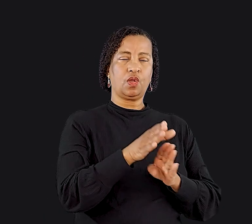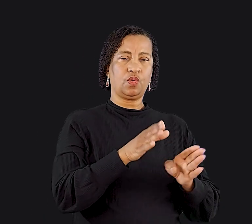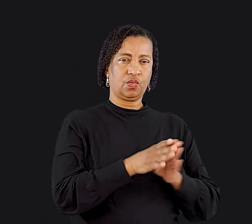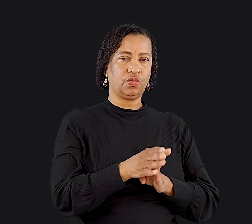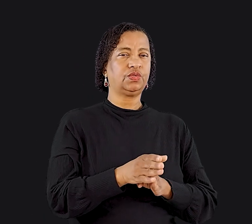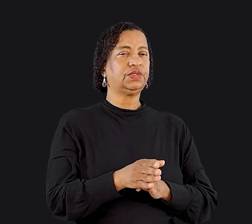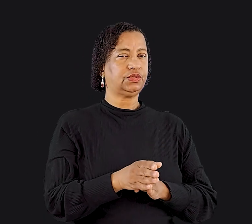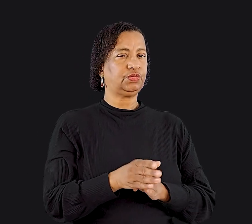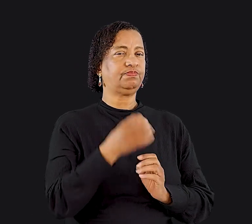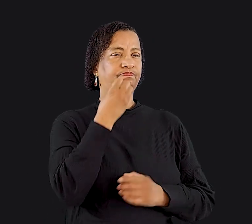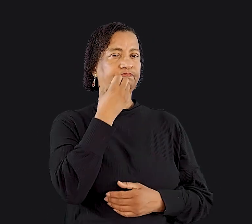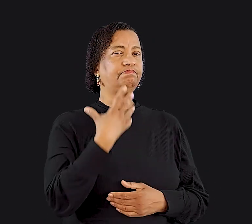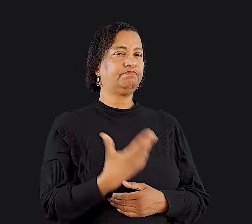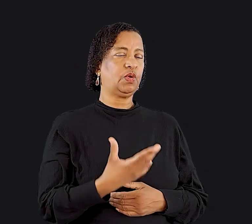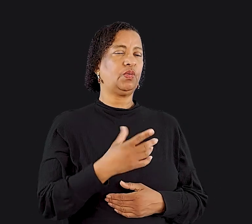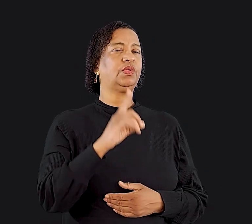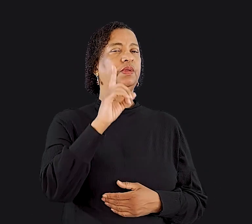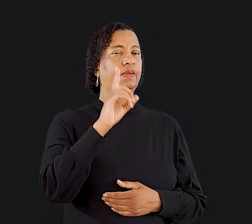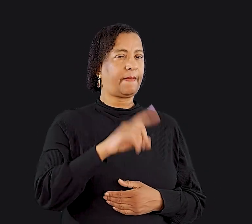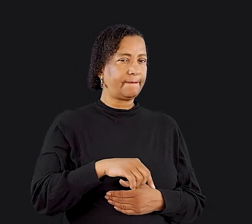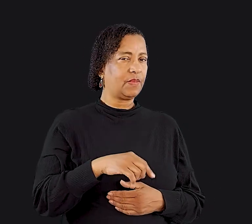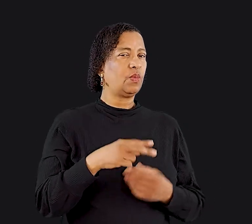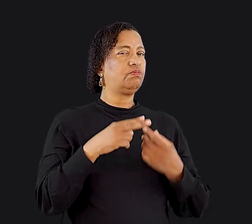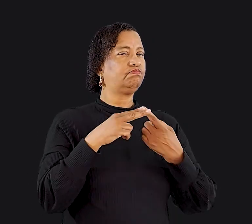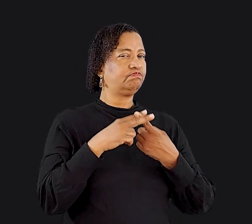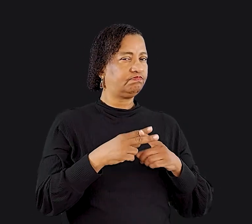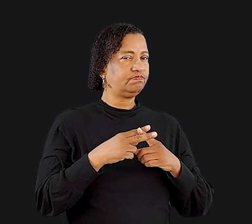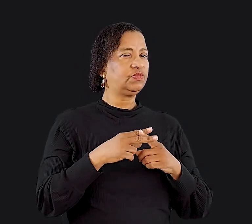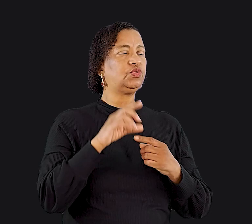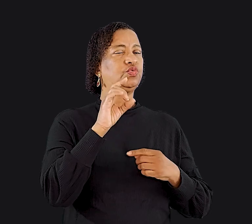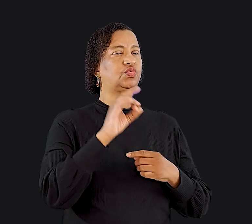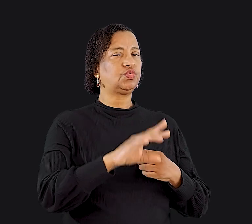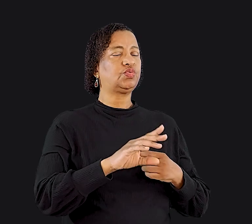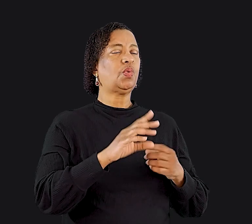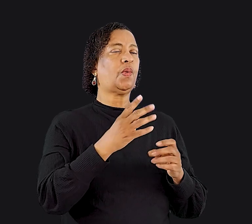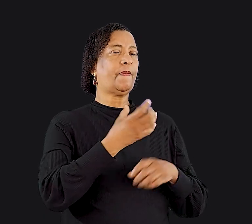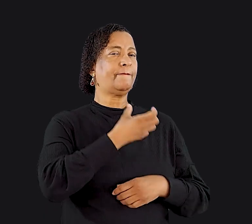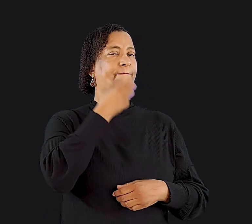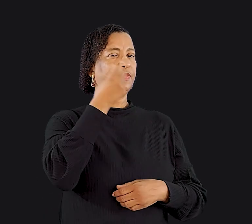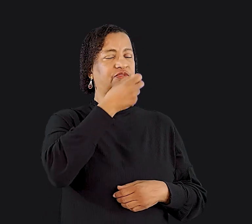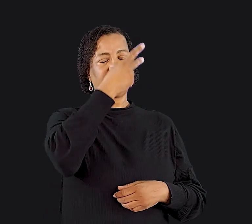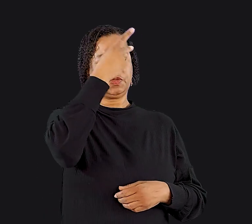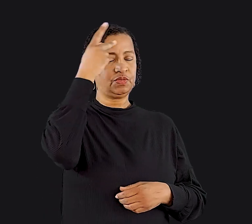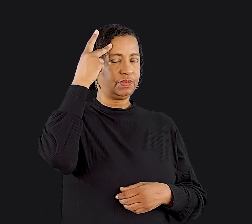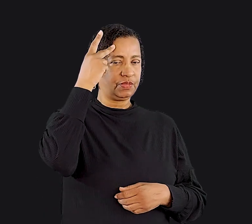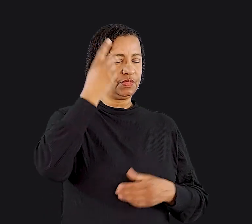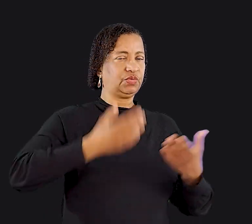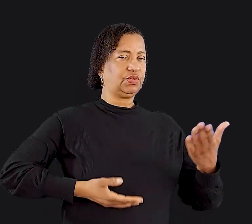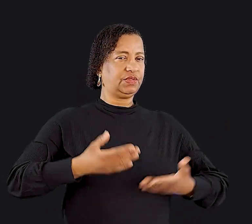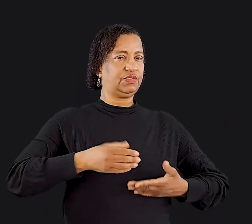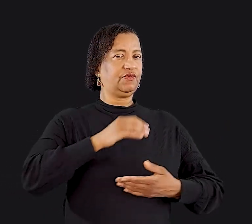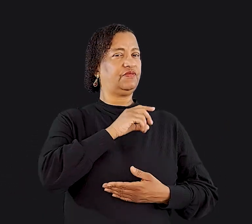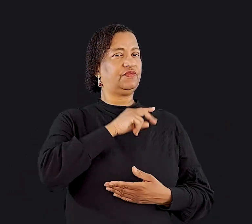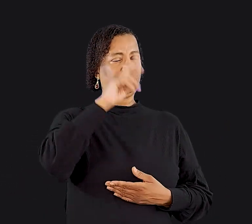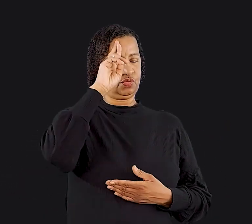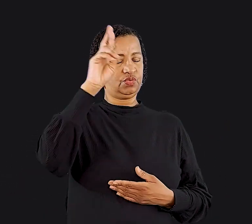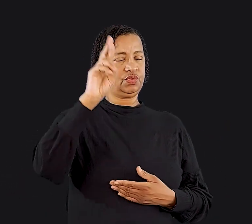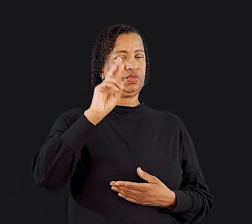conselho e tanto, sabe? E serve como ferramenta, não apenas para a salvação do servo do Senhor, como também para